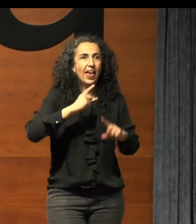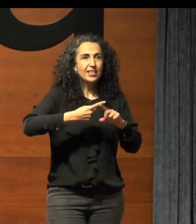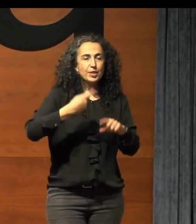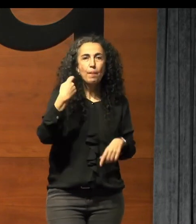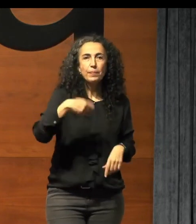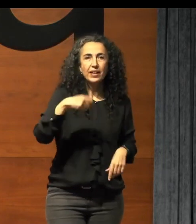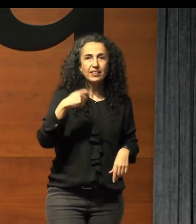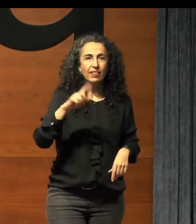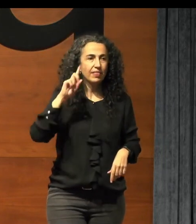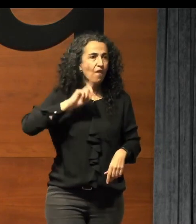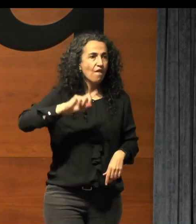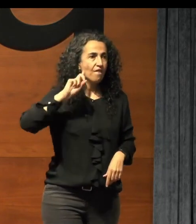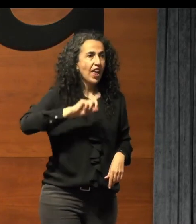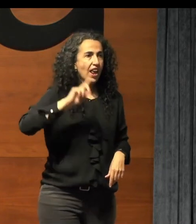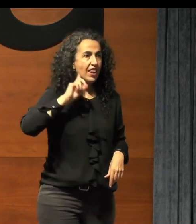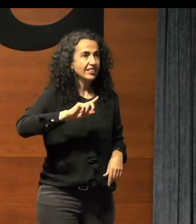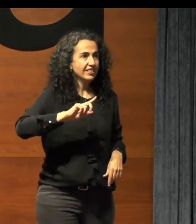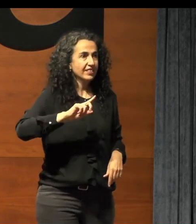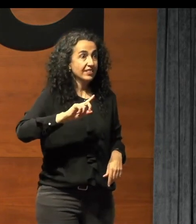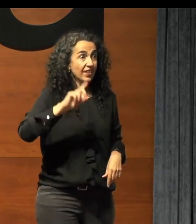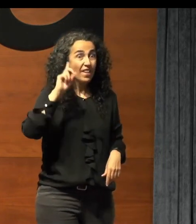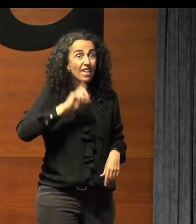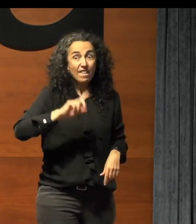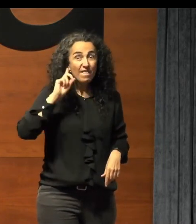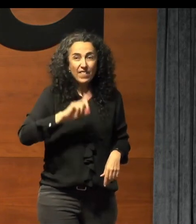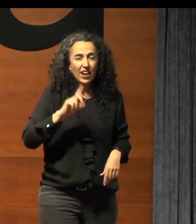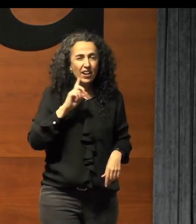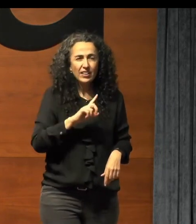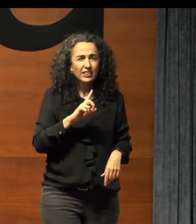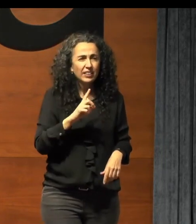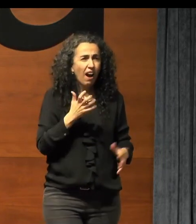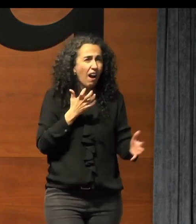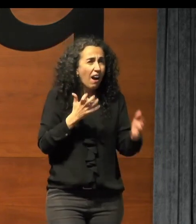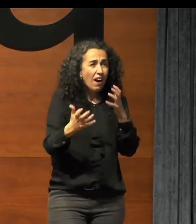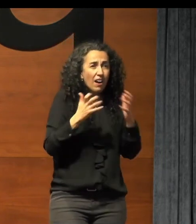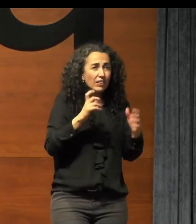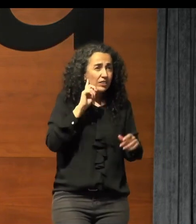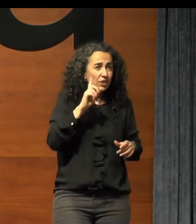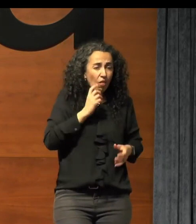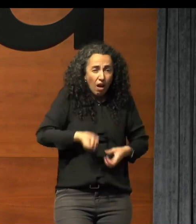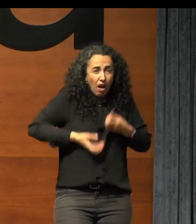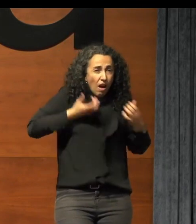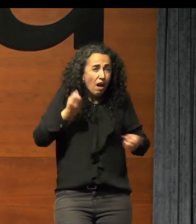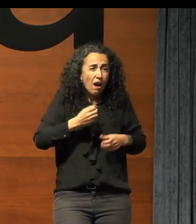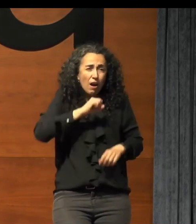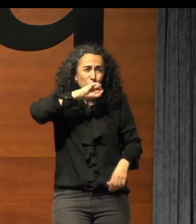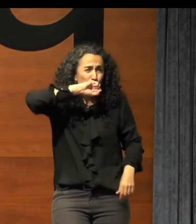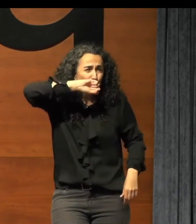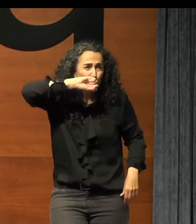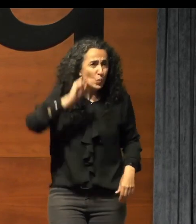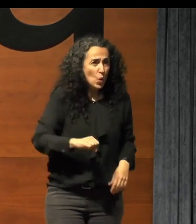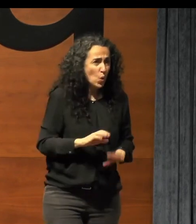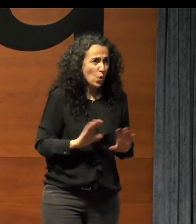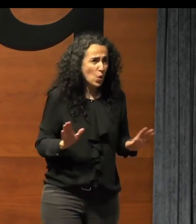promovido por el entonces presidente de la entidad, Félix Pinedo, que era un